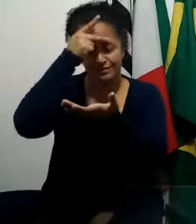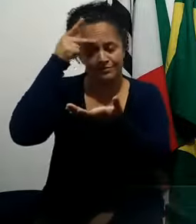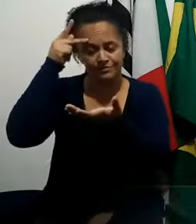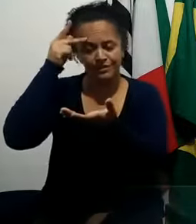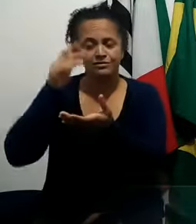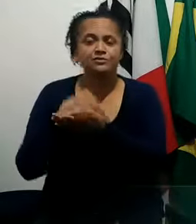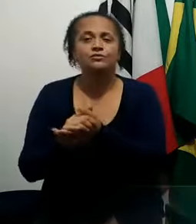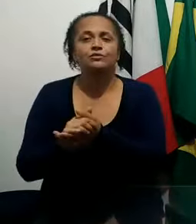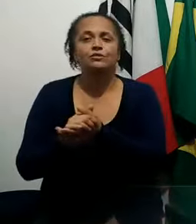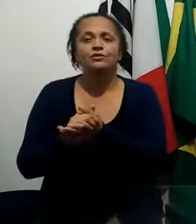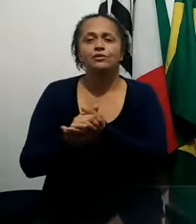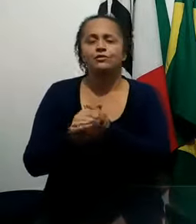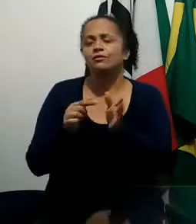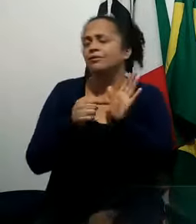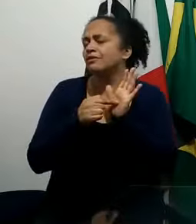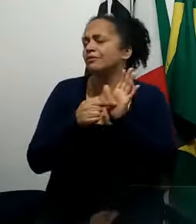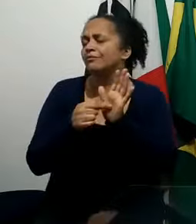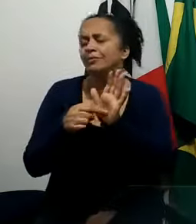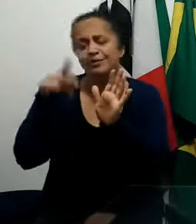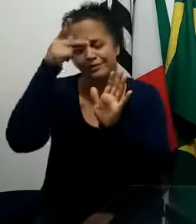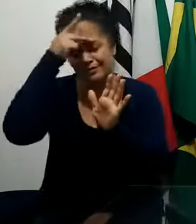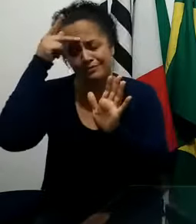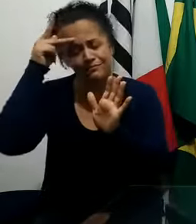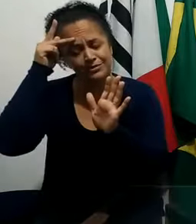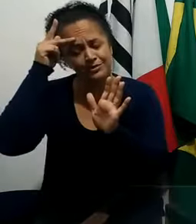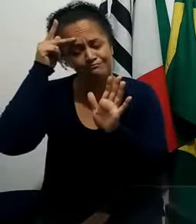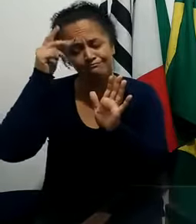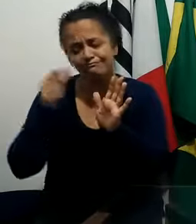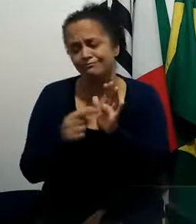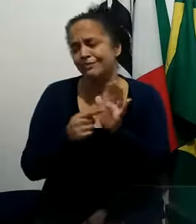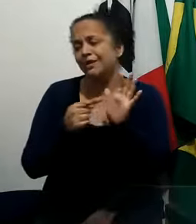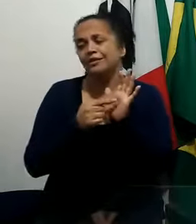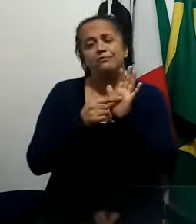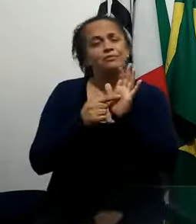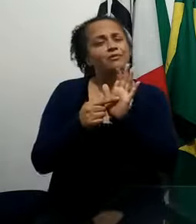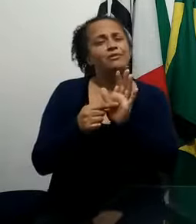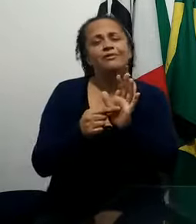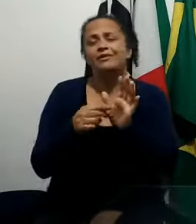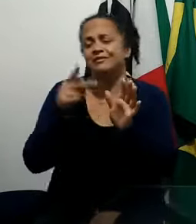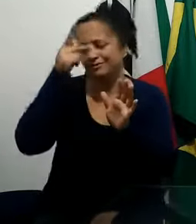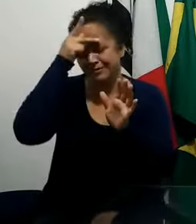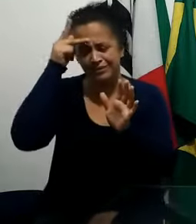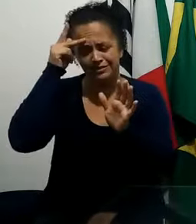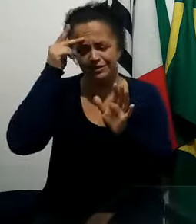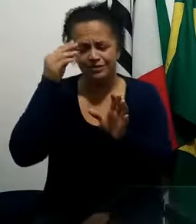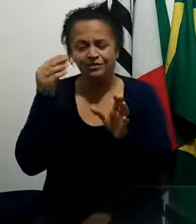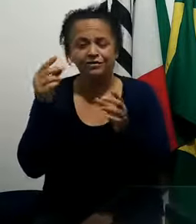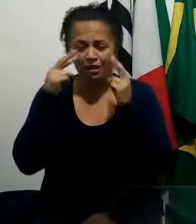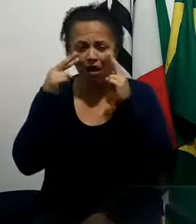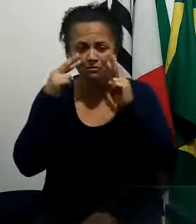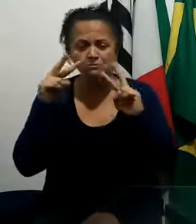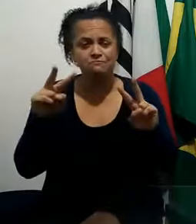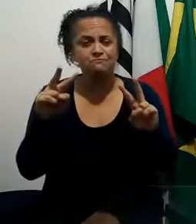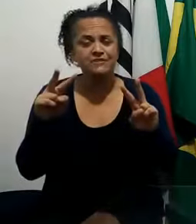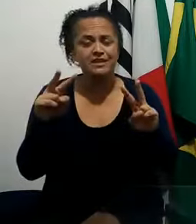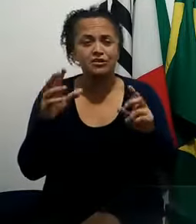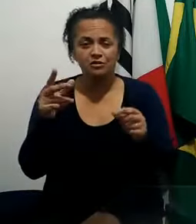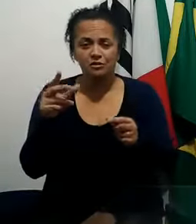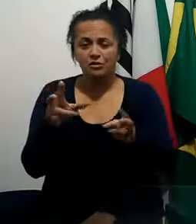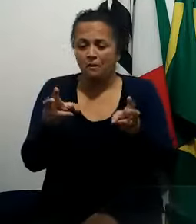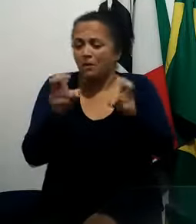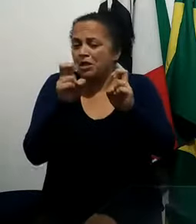espiritual. Desperta a tua igreja, Senhor. Desperta do sono, da carnalidade, em nome de Jesus.